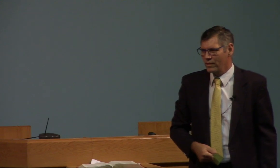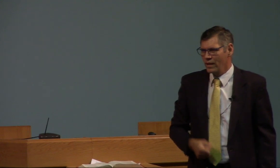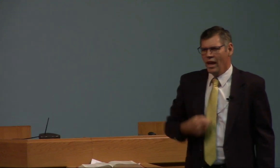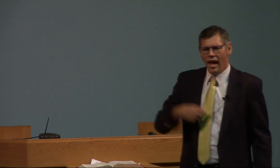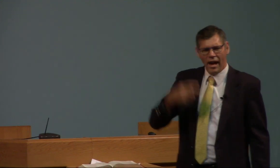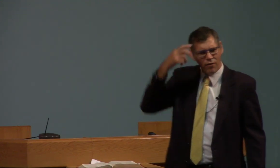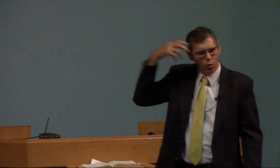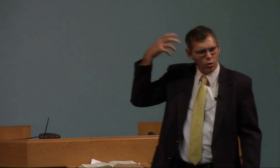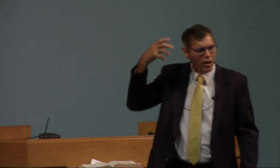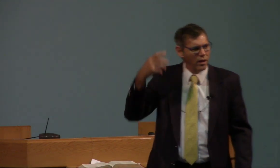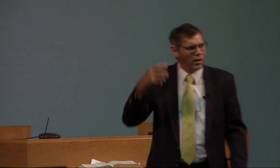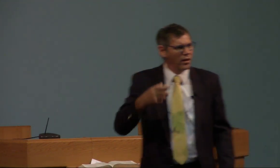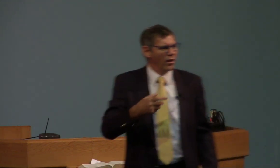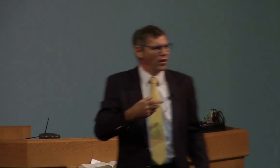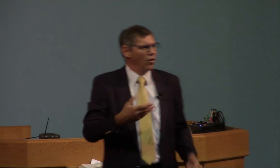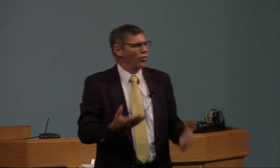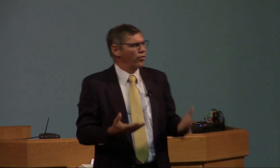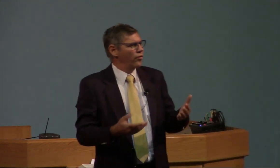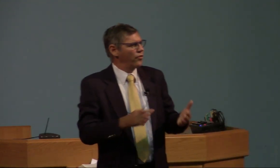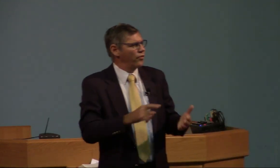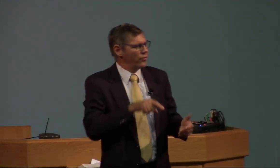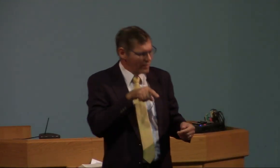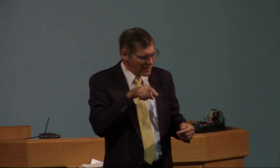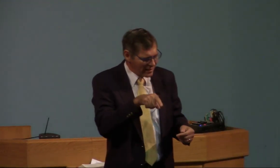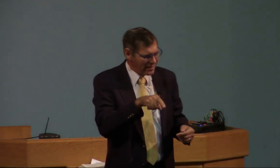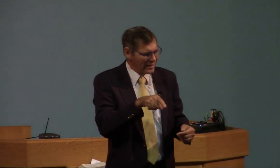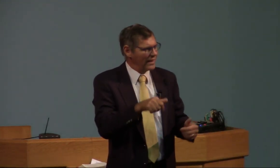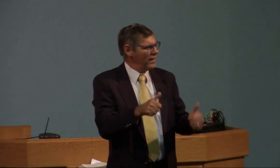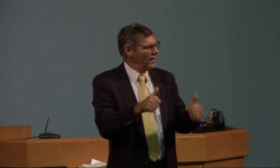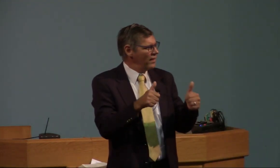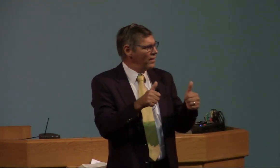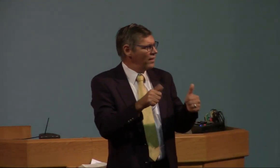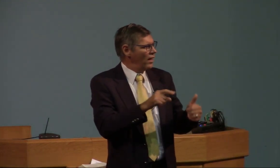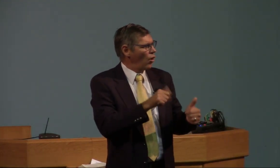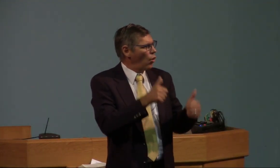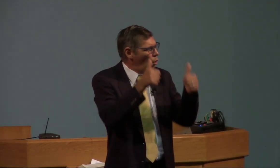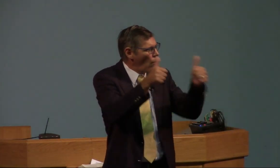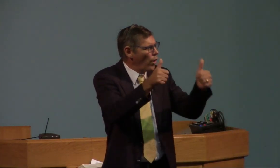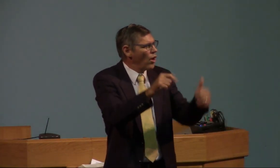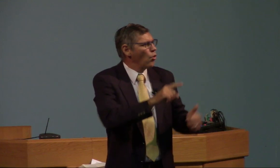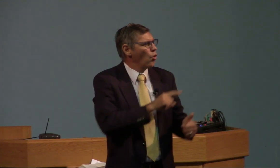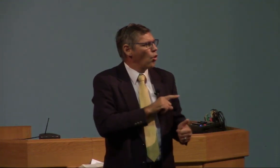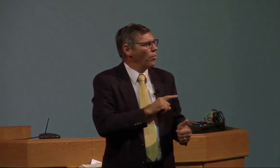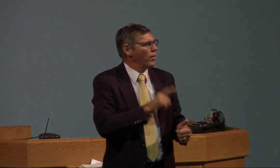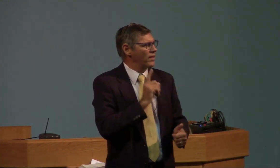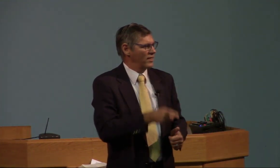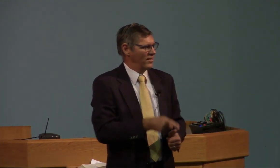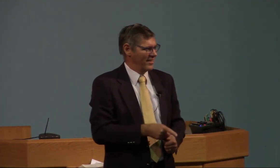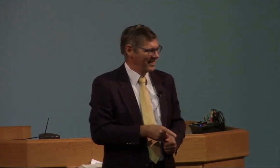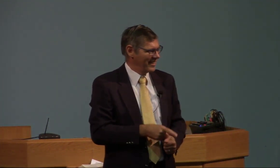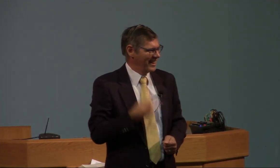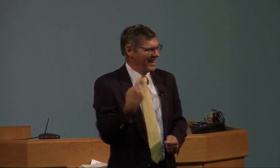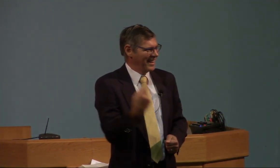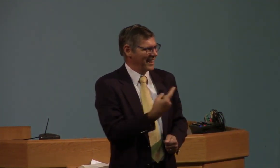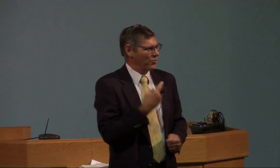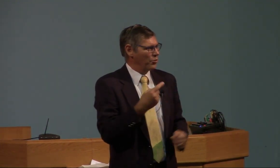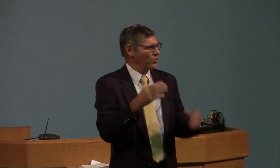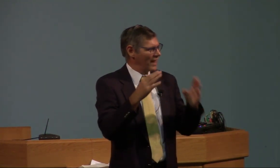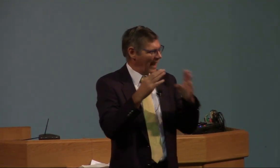Ek wonder of dit nie 'n goeie hoekom is dat ons kerk